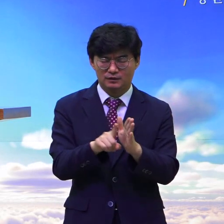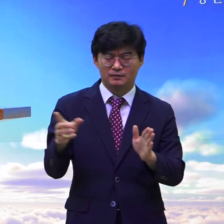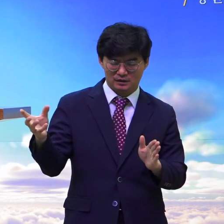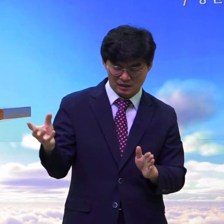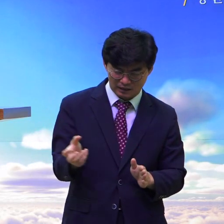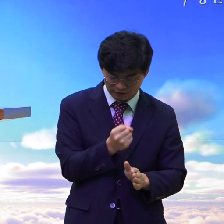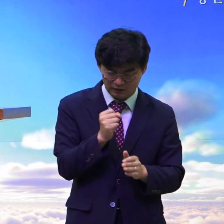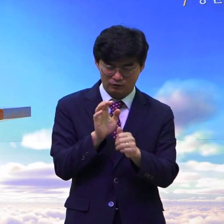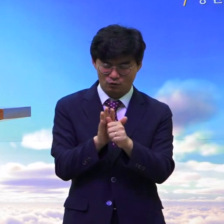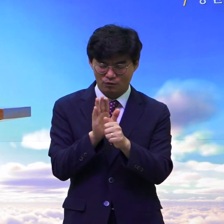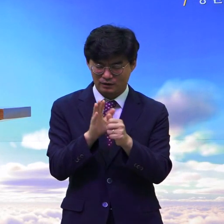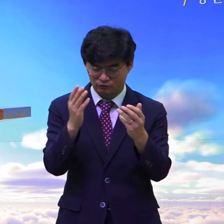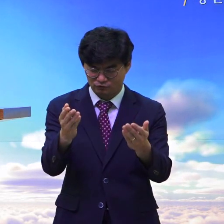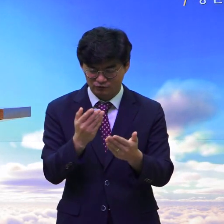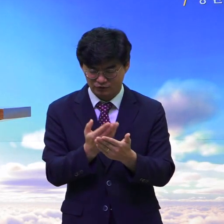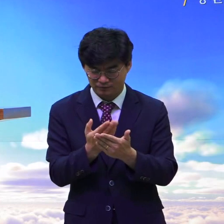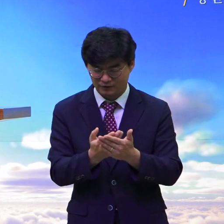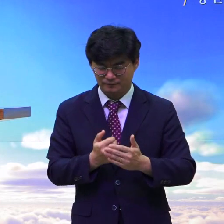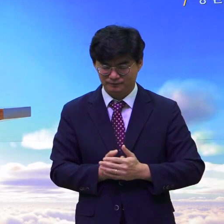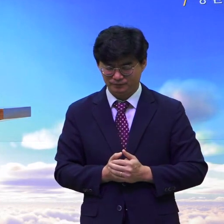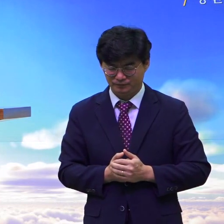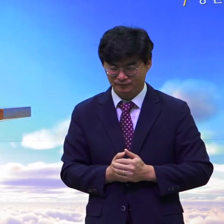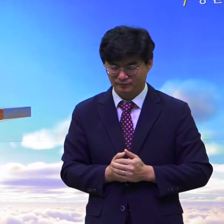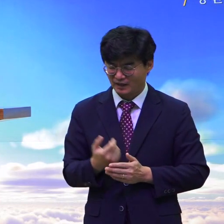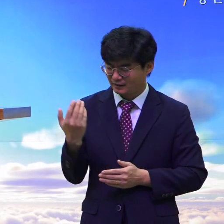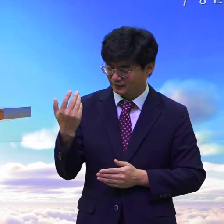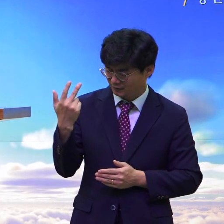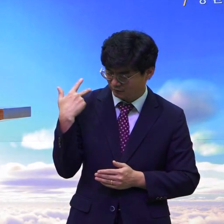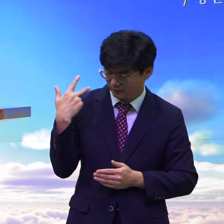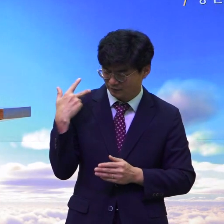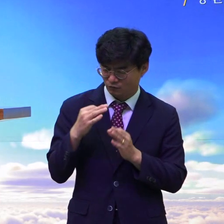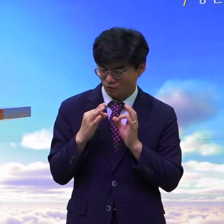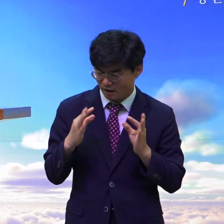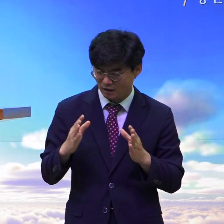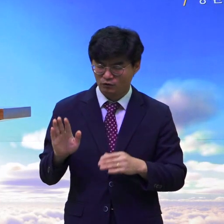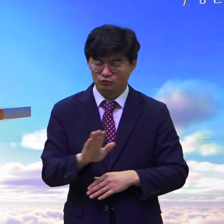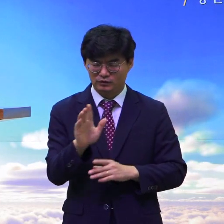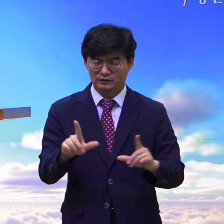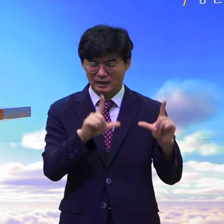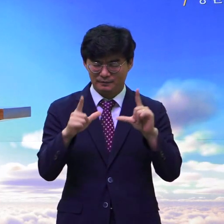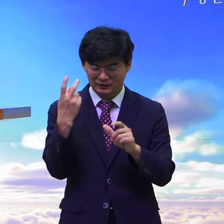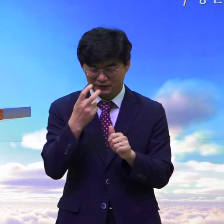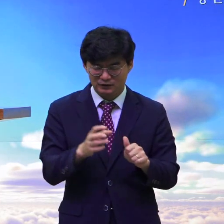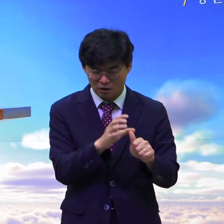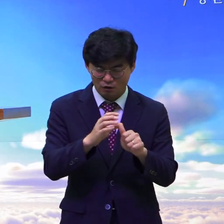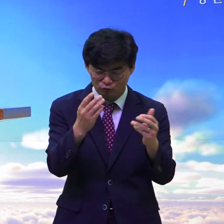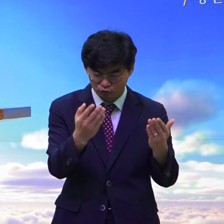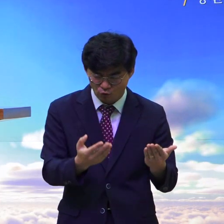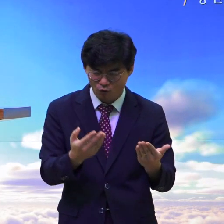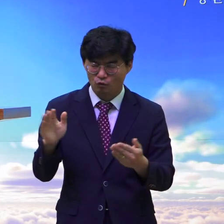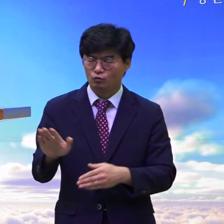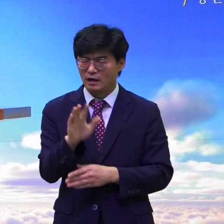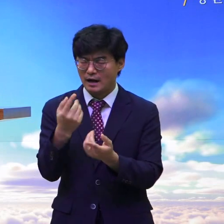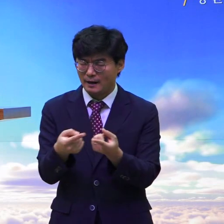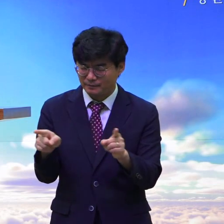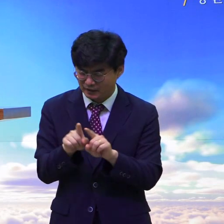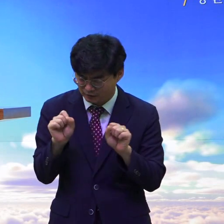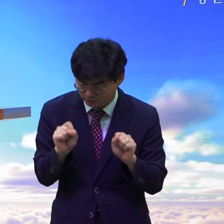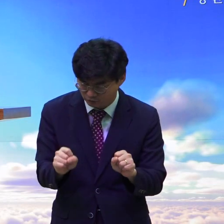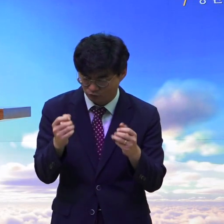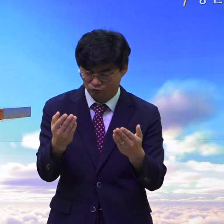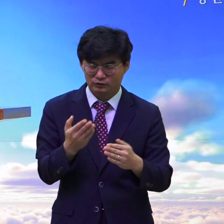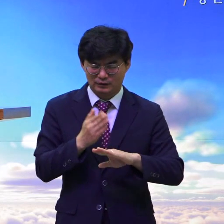저희들 되게 역사하여 주시옵소서. 지난 한 주간도 우리의 삶을 지켜주시고 우리와 함께해 주심에